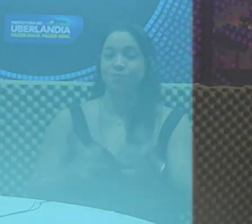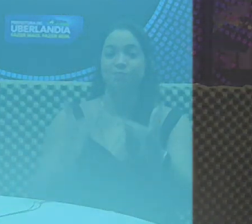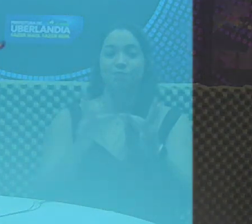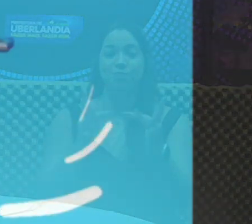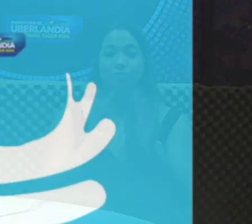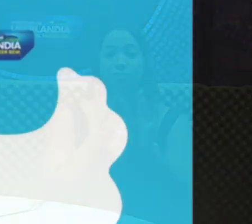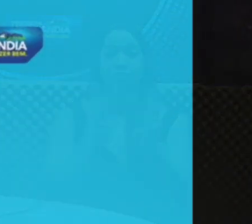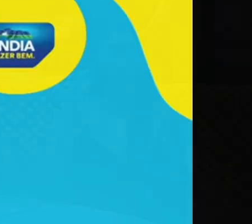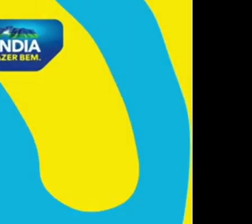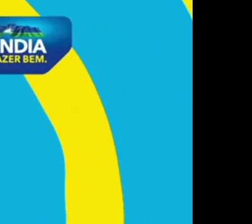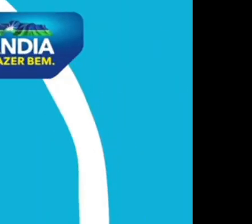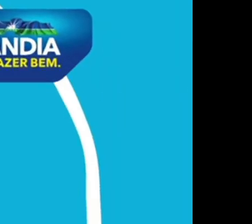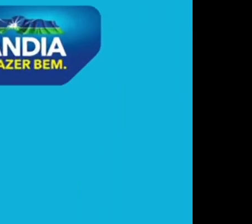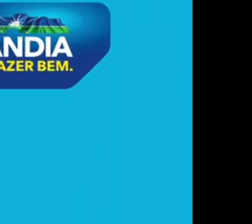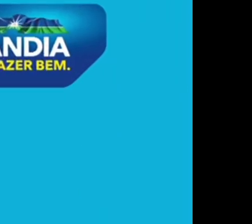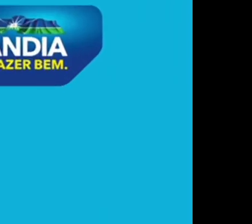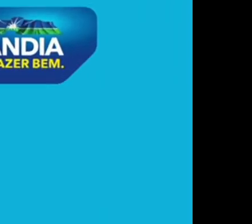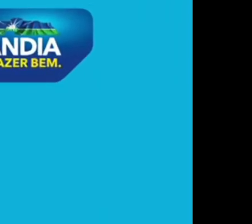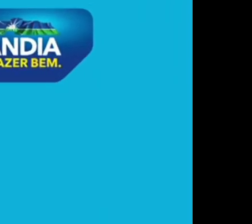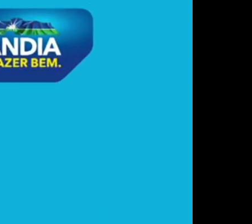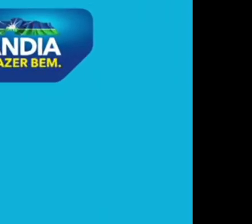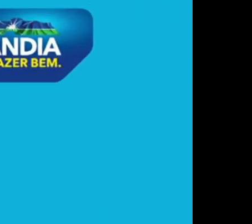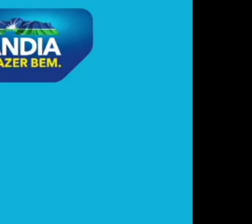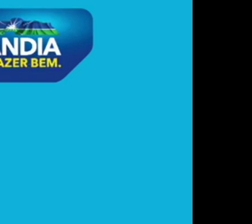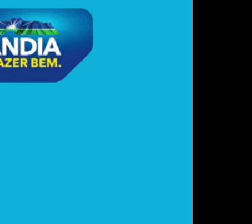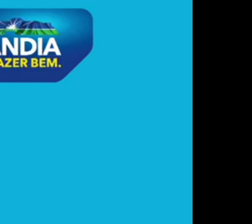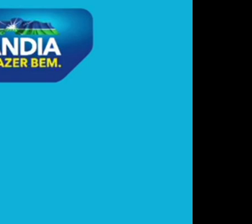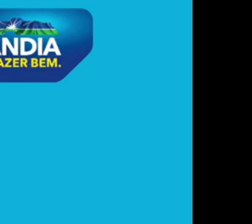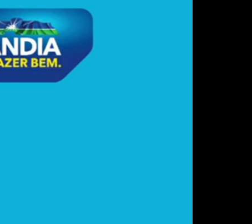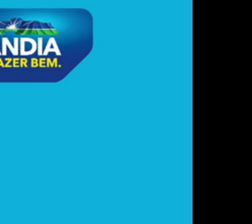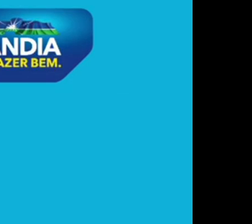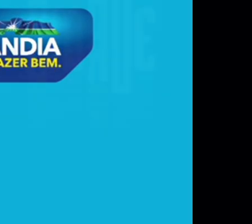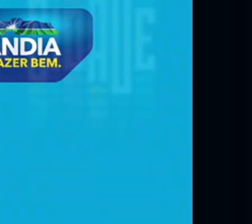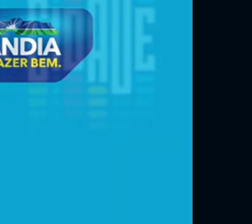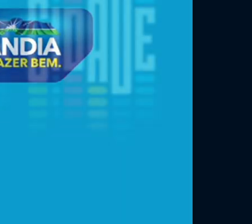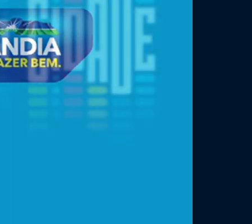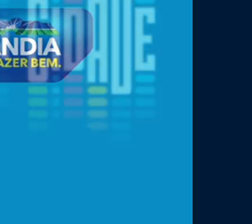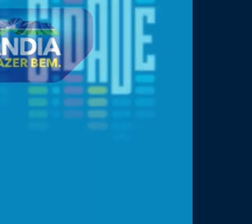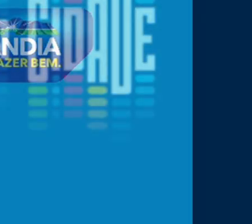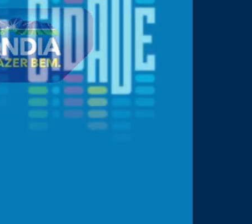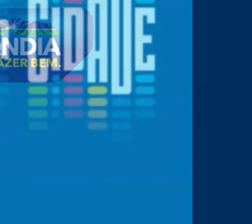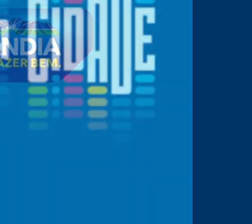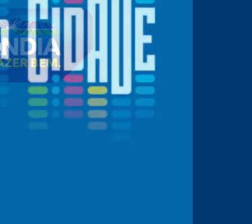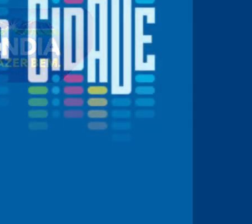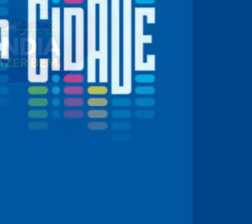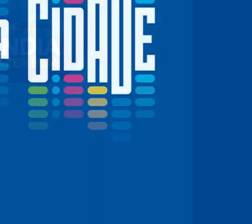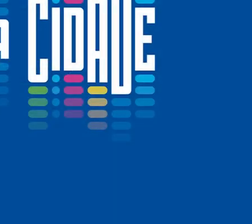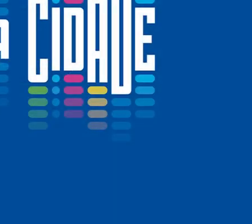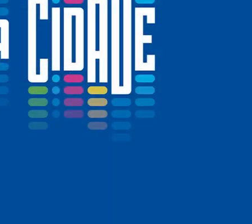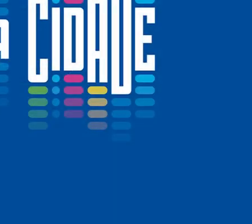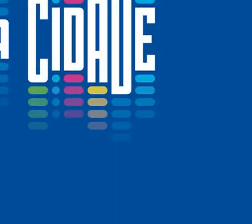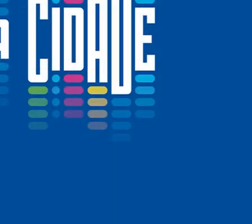Cidade. Continue conosco no portal da Prefeitura e nas redes sociais.